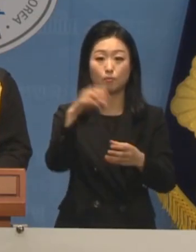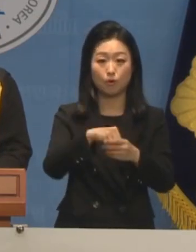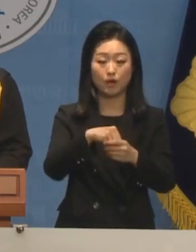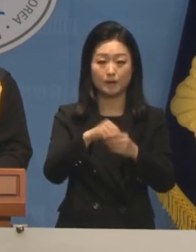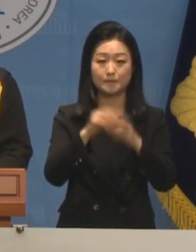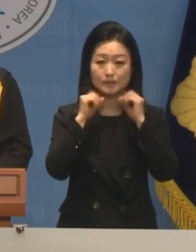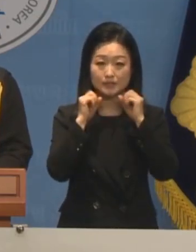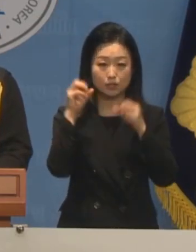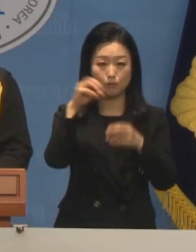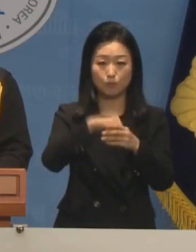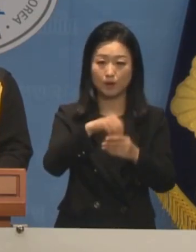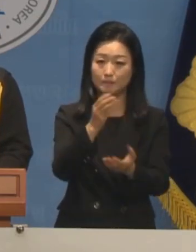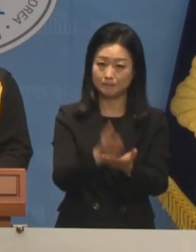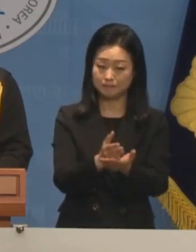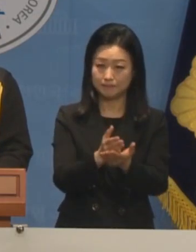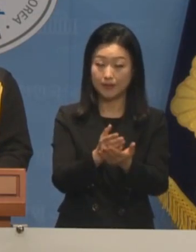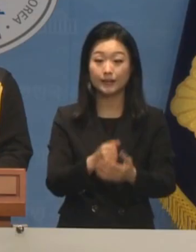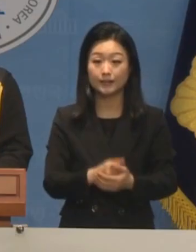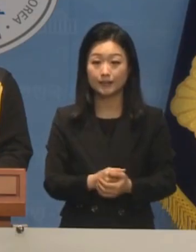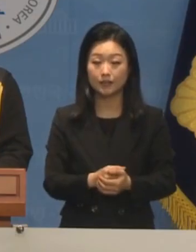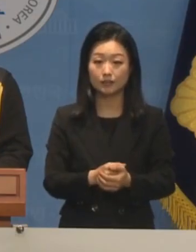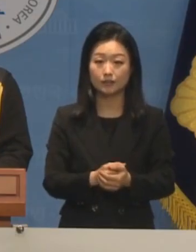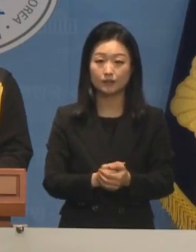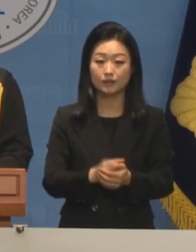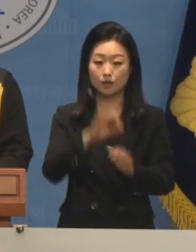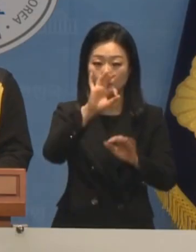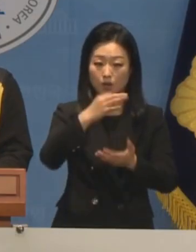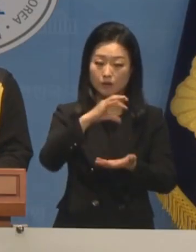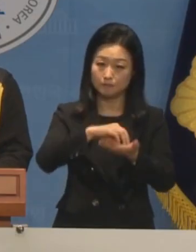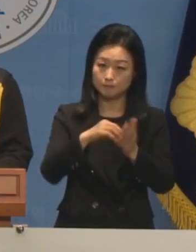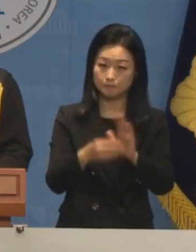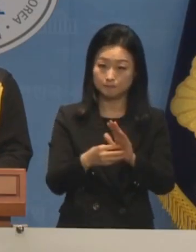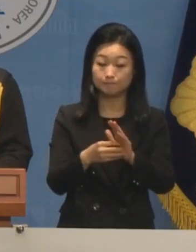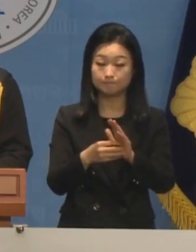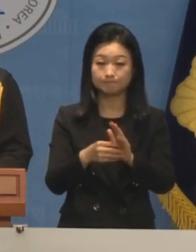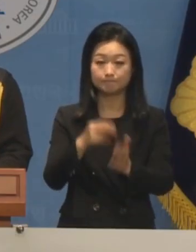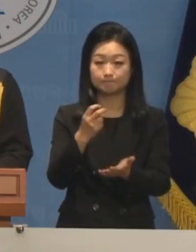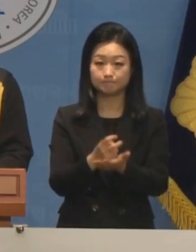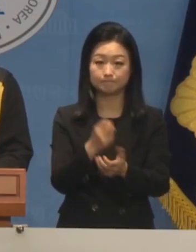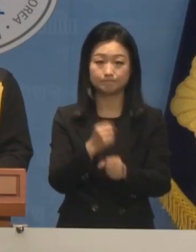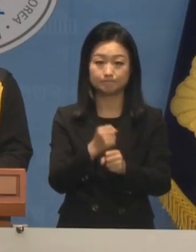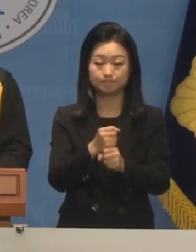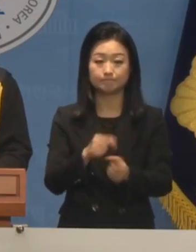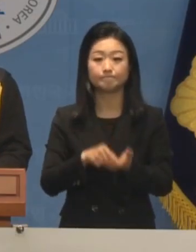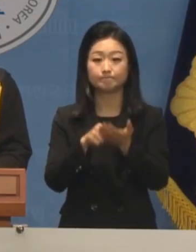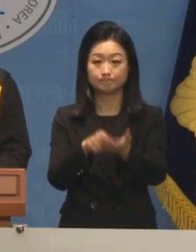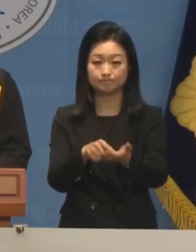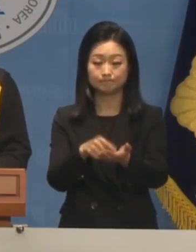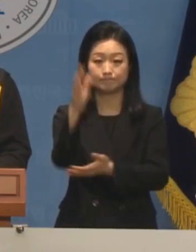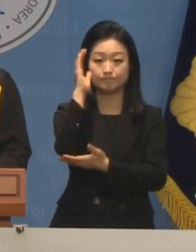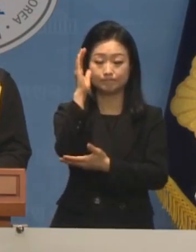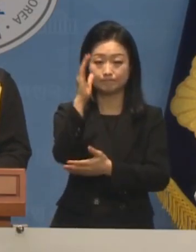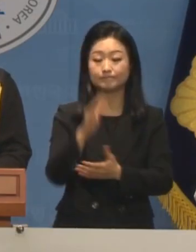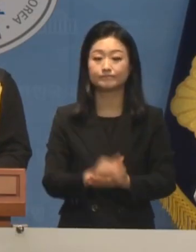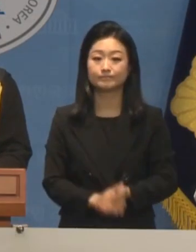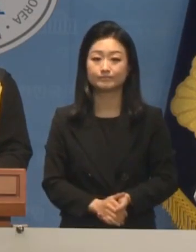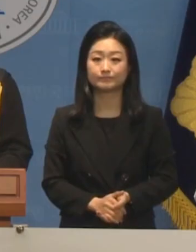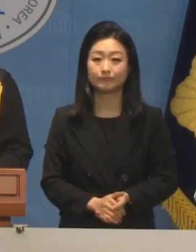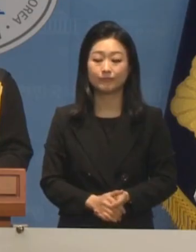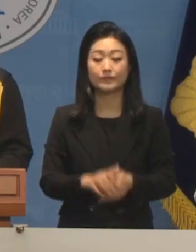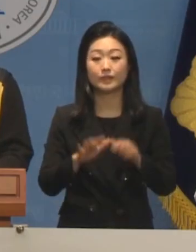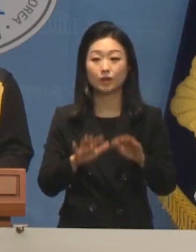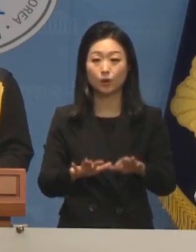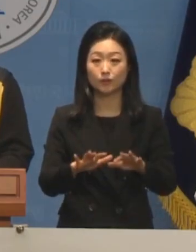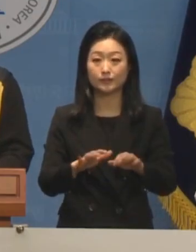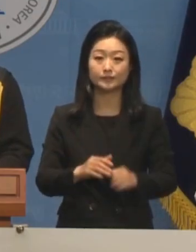폐지 정수 적정 보수 조사 및 보장 관련 법안 처리 촉구를 위한 기자 회견을 시작하도록 하겠습니다 오늘